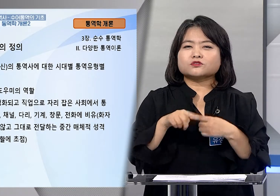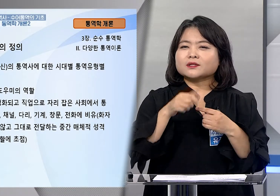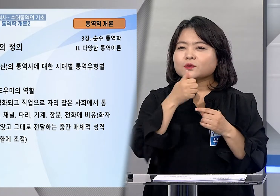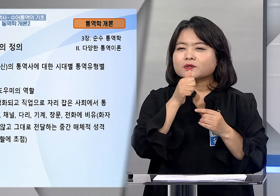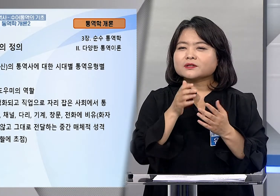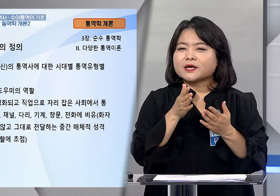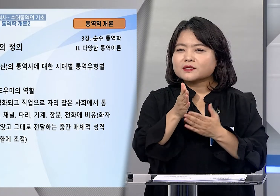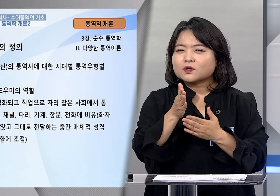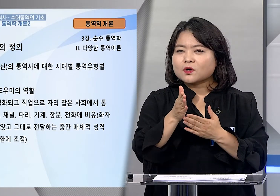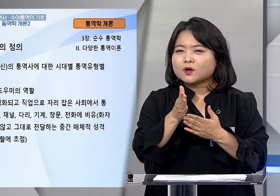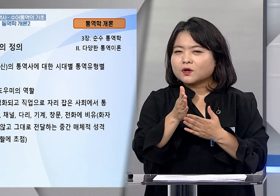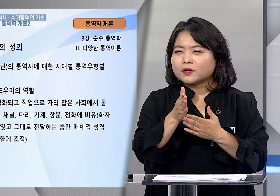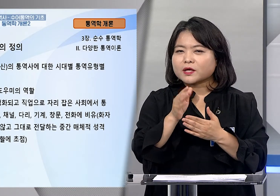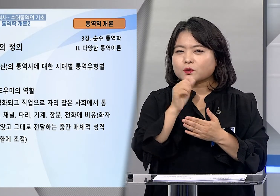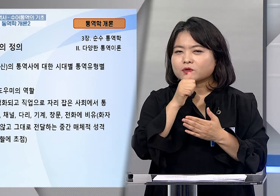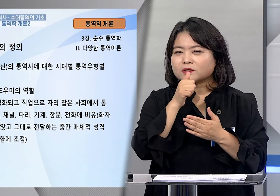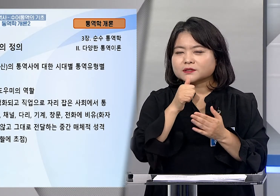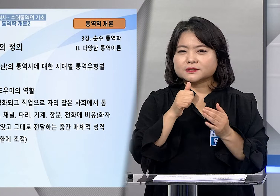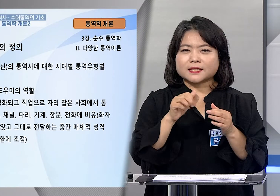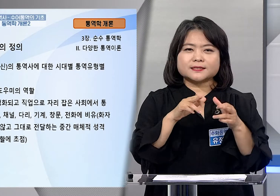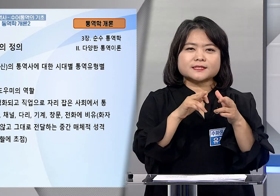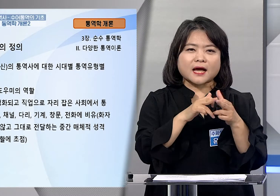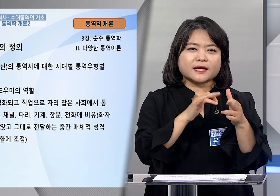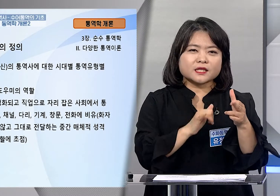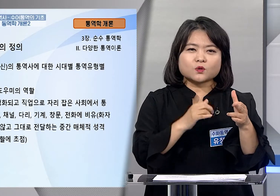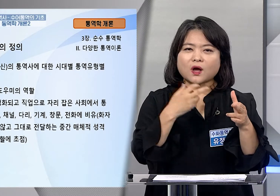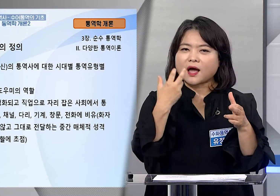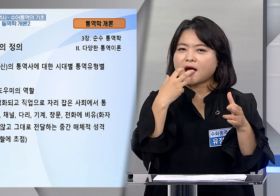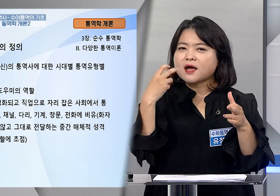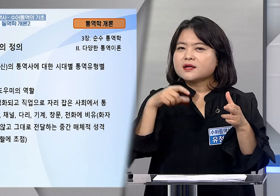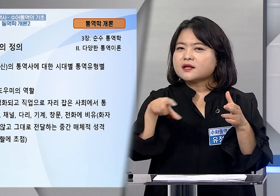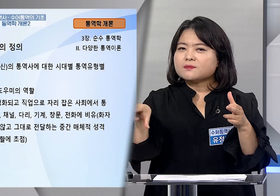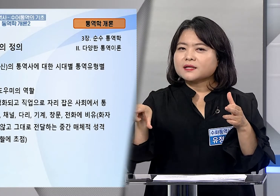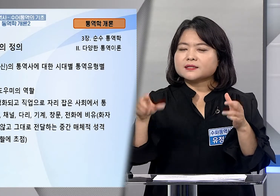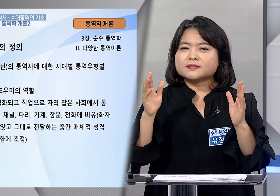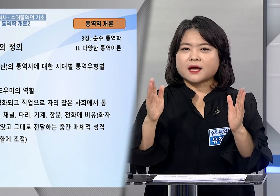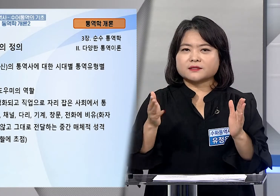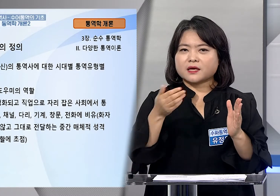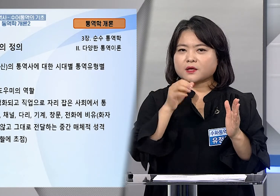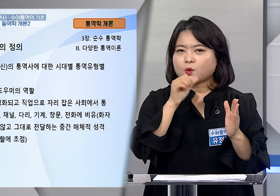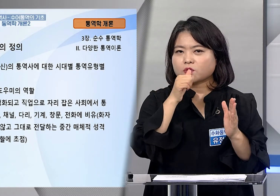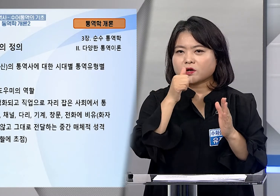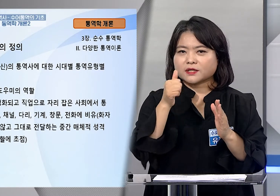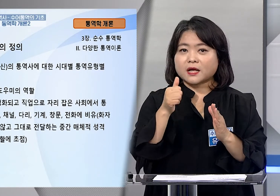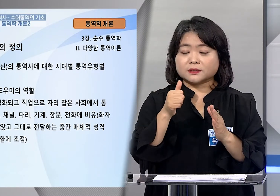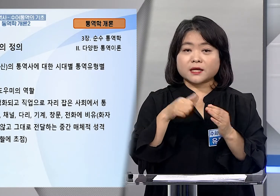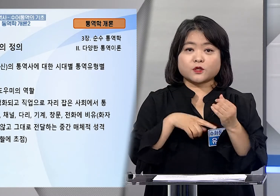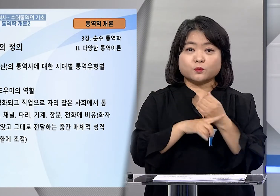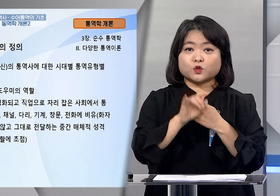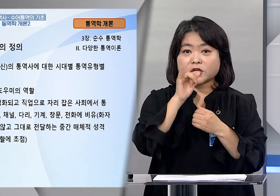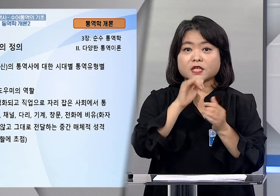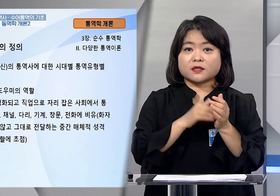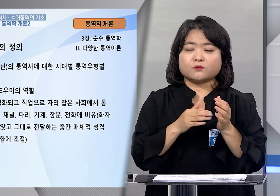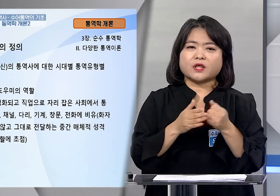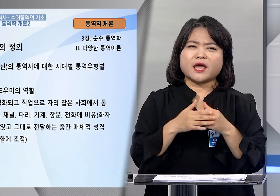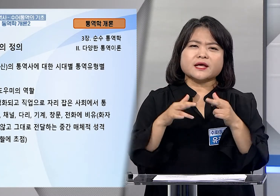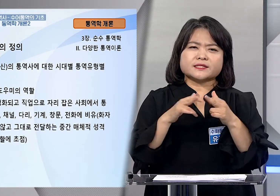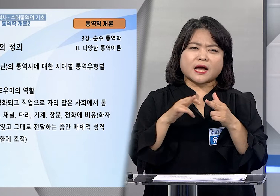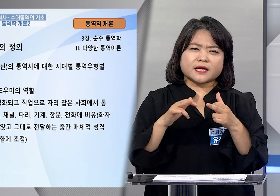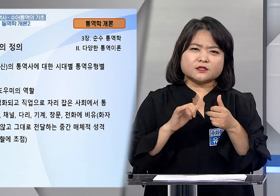수아 통역계에서의 통역은 사실 장애인과 일반인 사이의 통역이라는 개념도 있기 때문에 장애인을